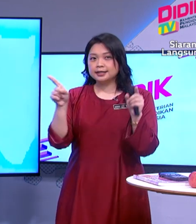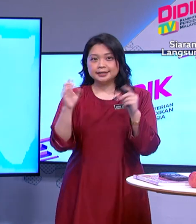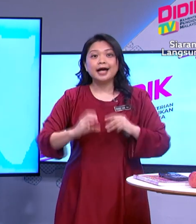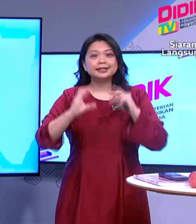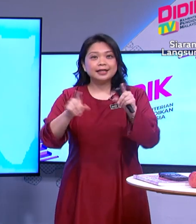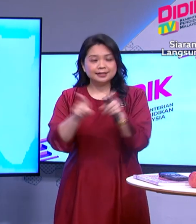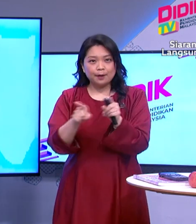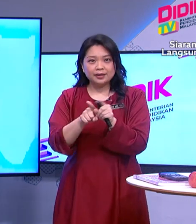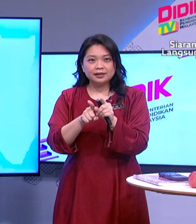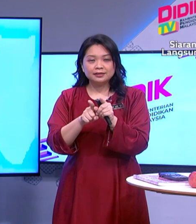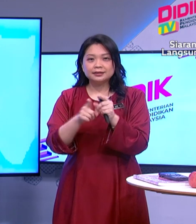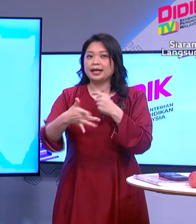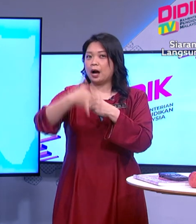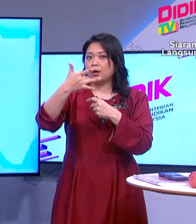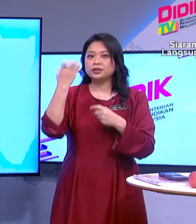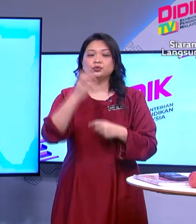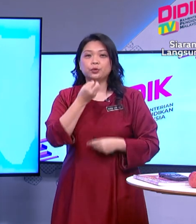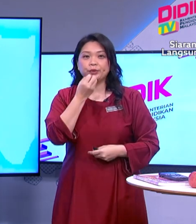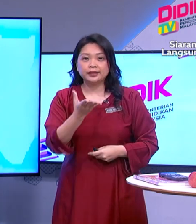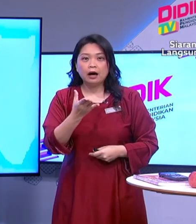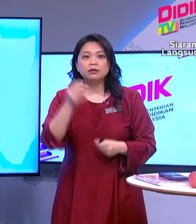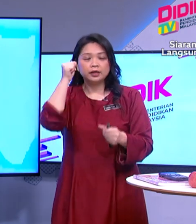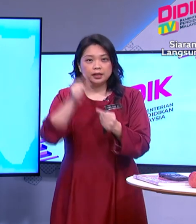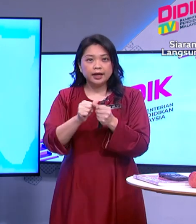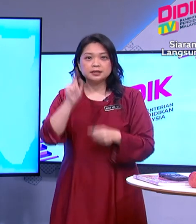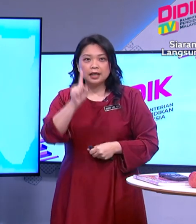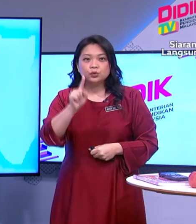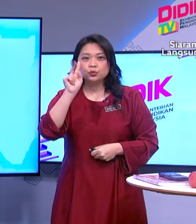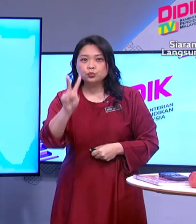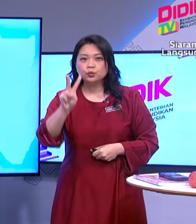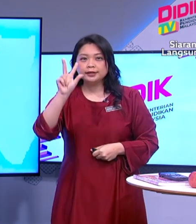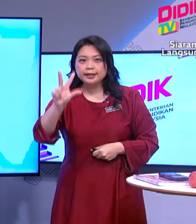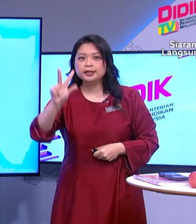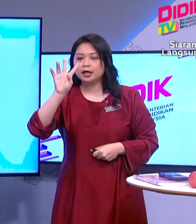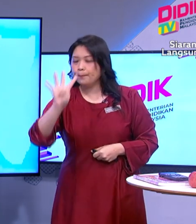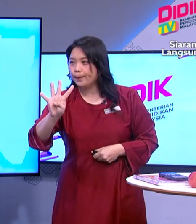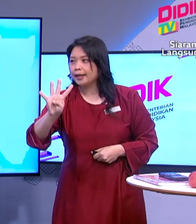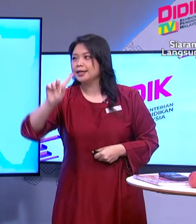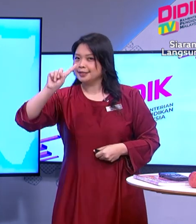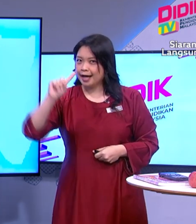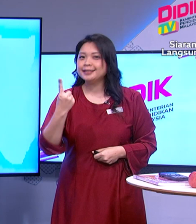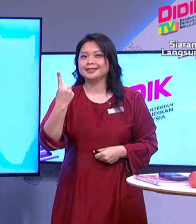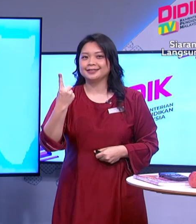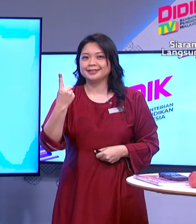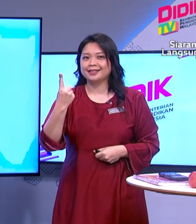Hai sarung yang sama dedek Awas ikuze beritahu ingat 1234 sahaja